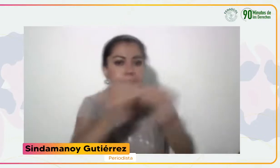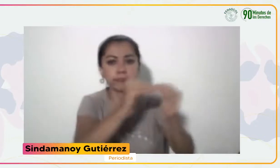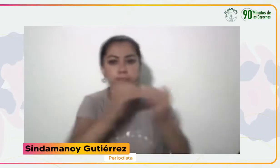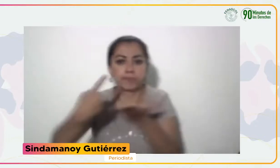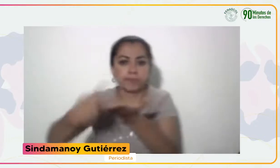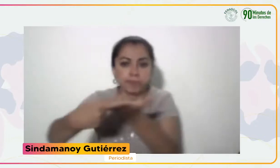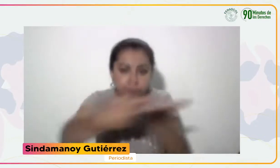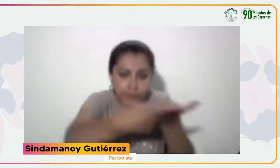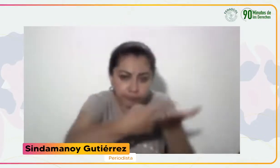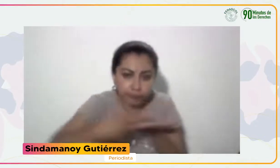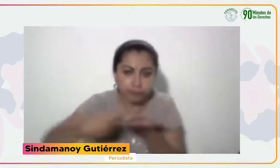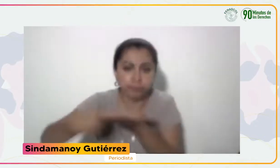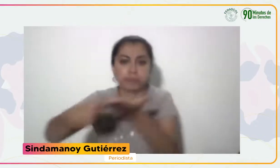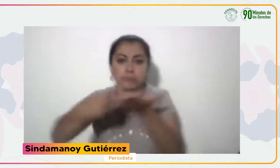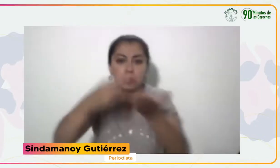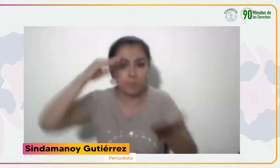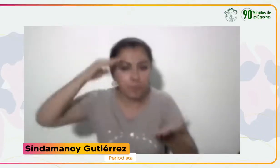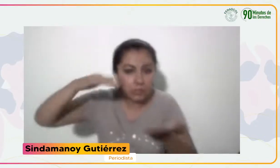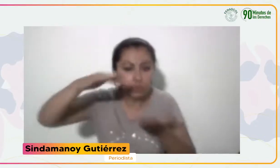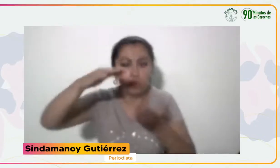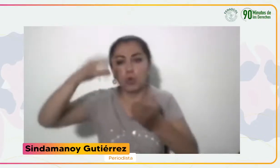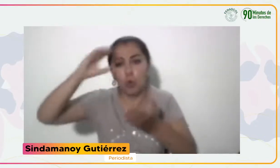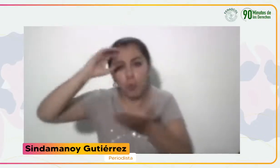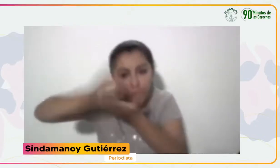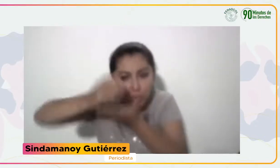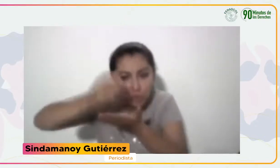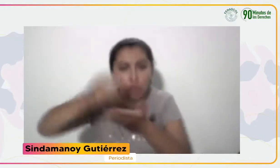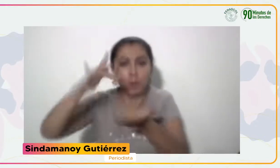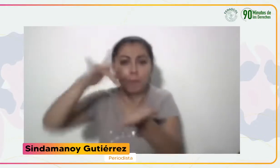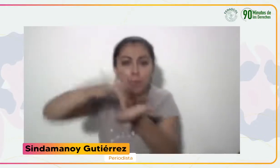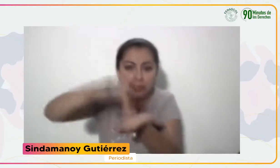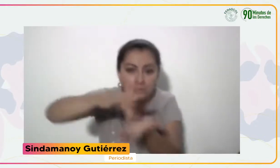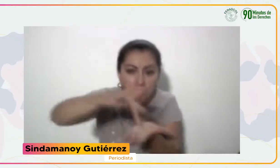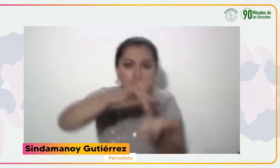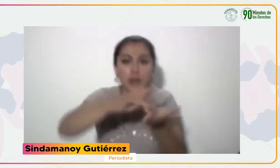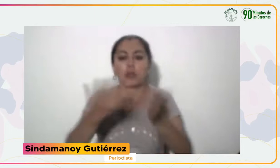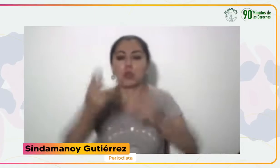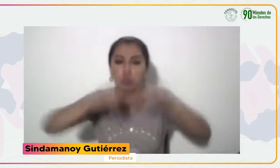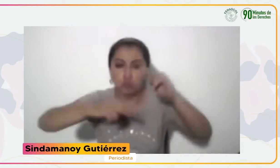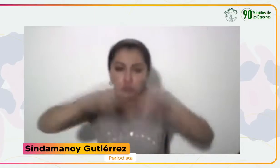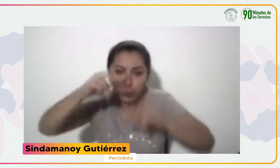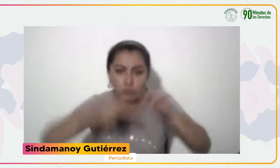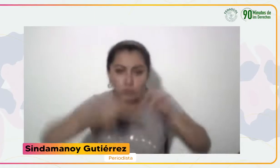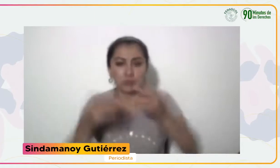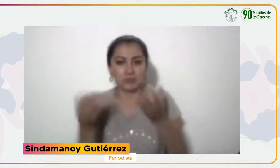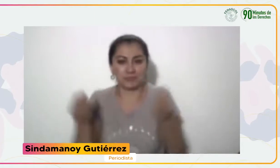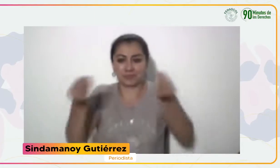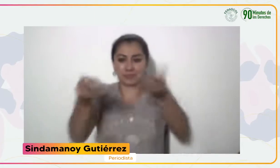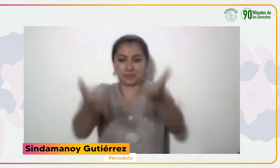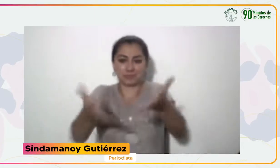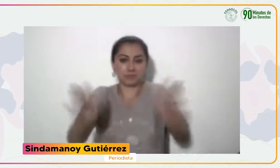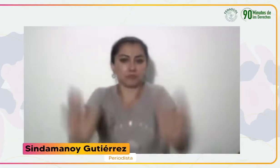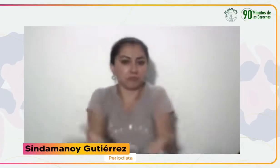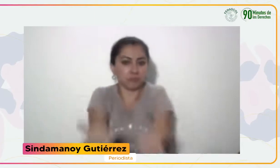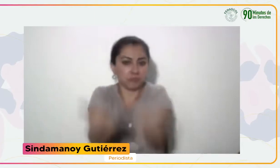construcción de pensamiento y también cómo nosotros podemos transmitir o hacer esa transferencia para que las personas sordas puedan